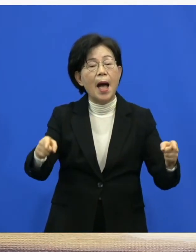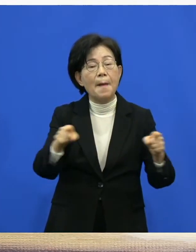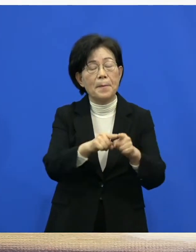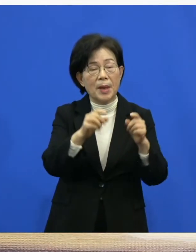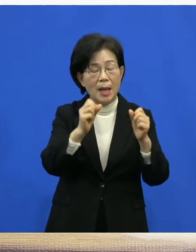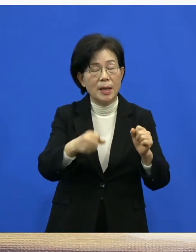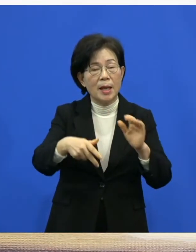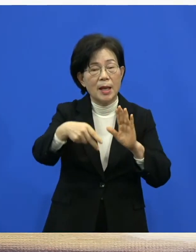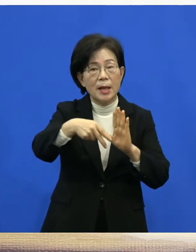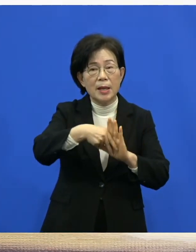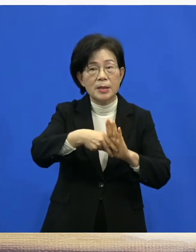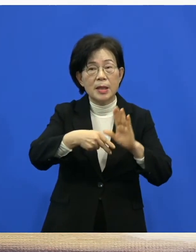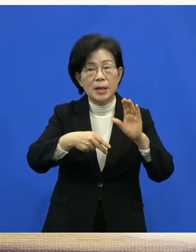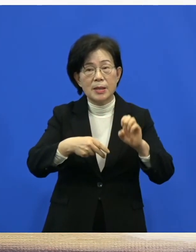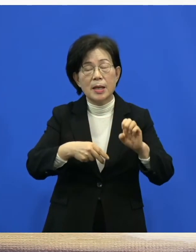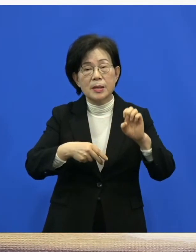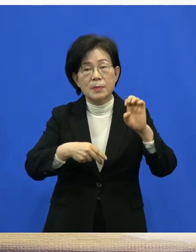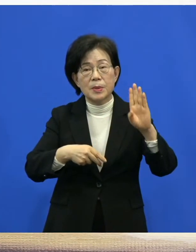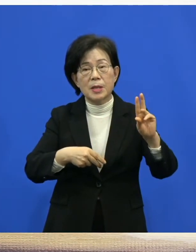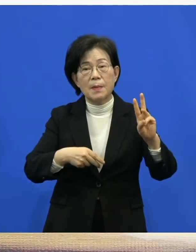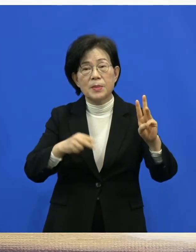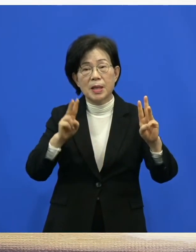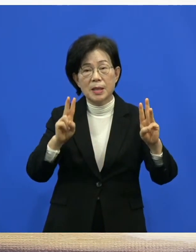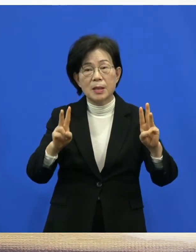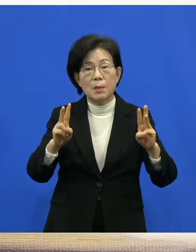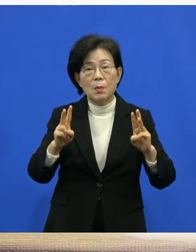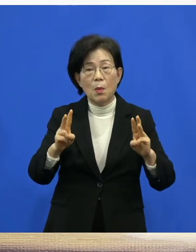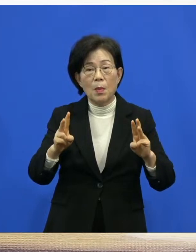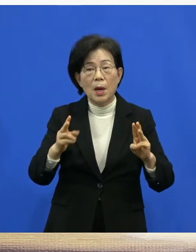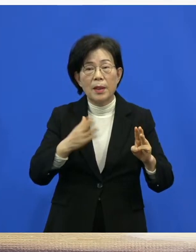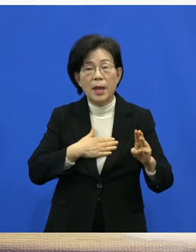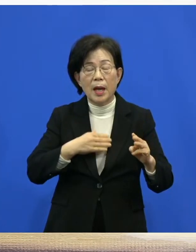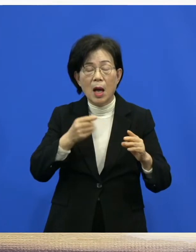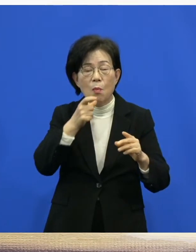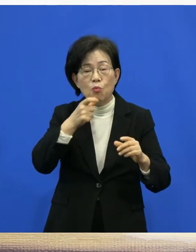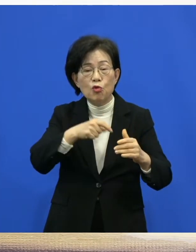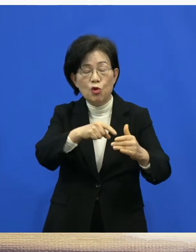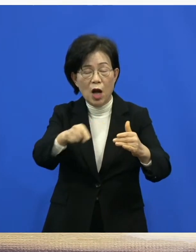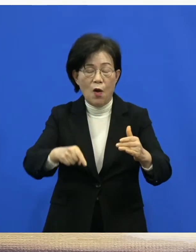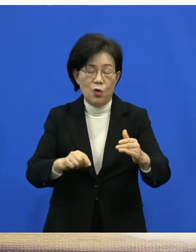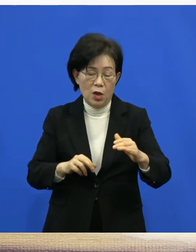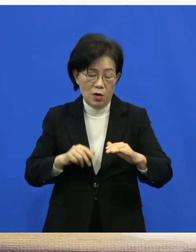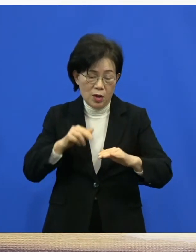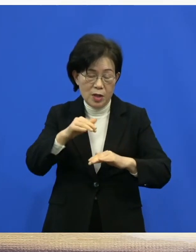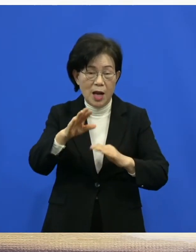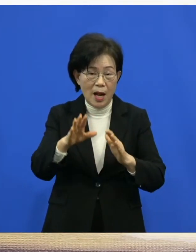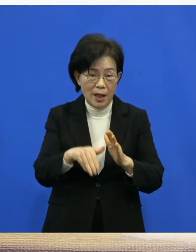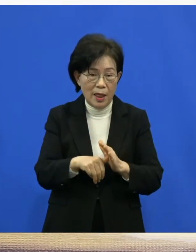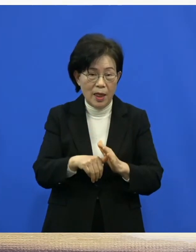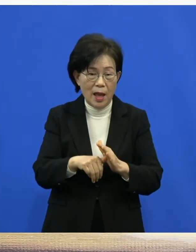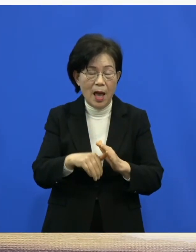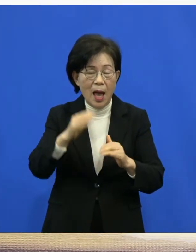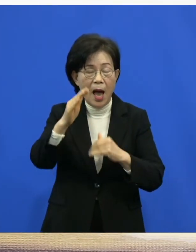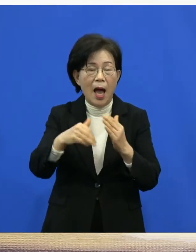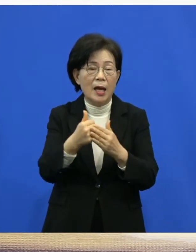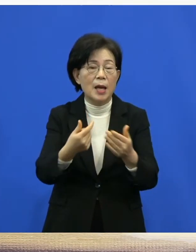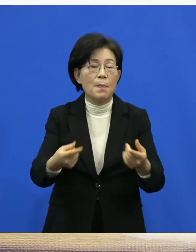이사야 43장 2절을 보십시오. 내가 물 가운데로 지날 때에 내가 너와 함께할